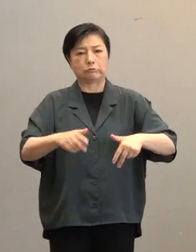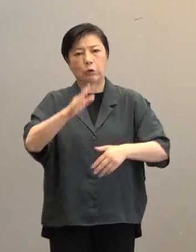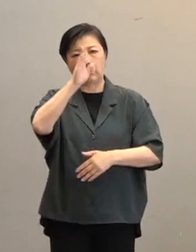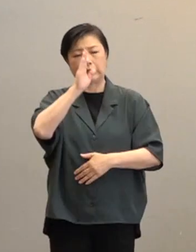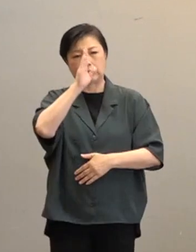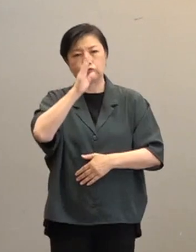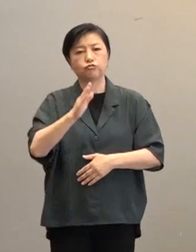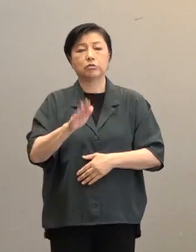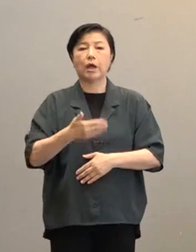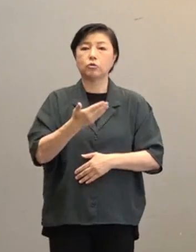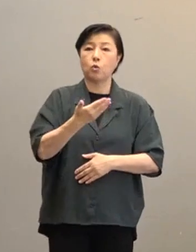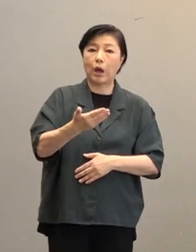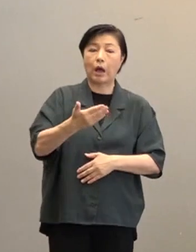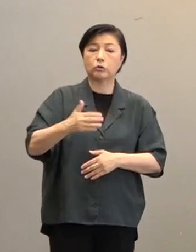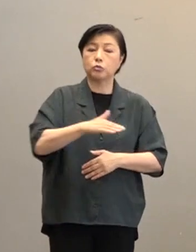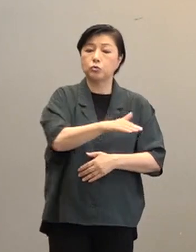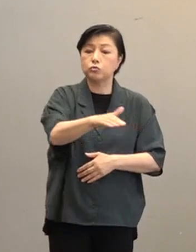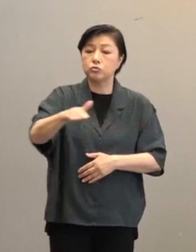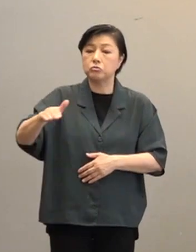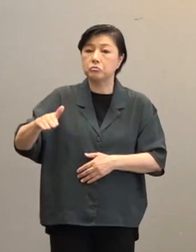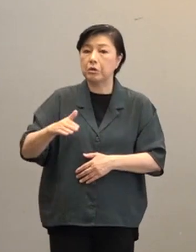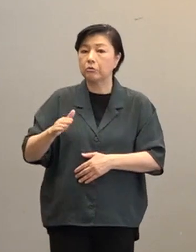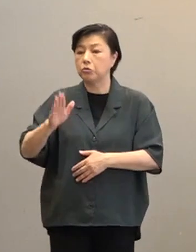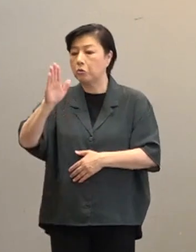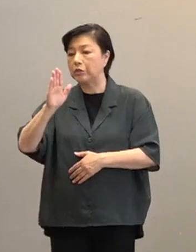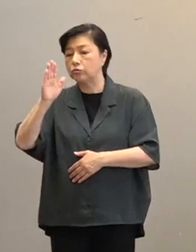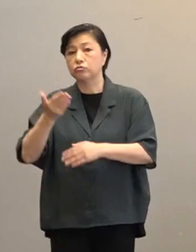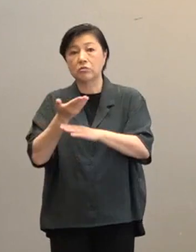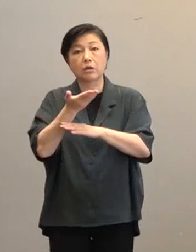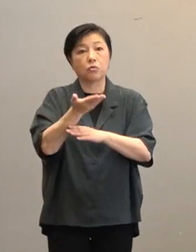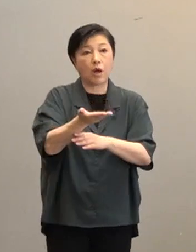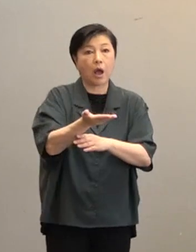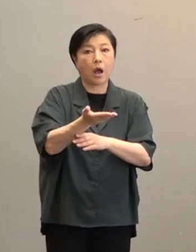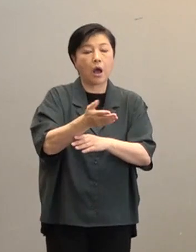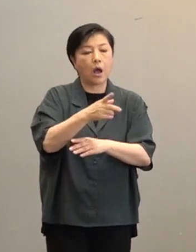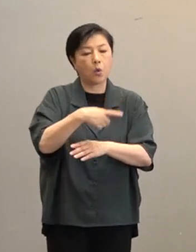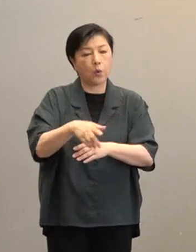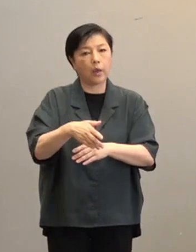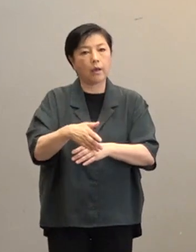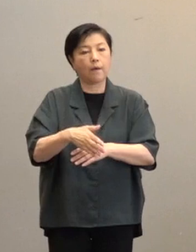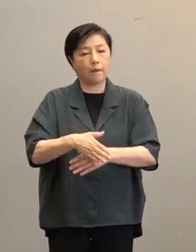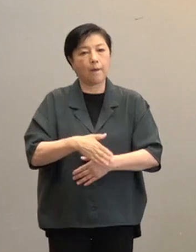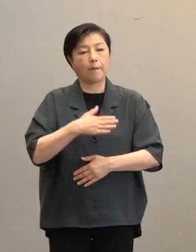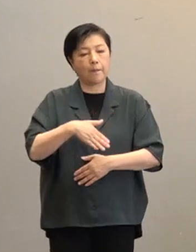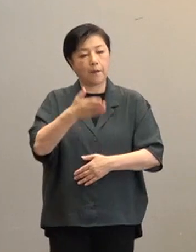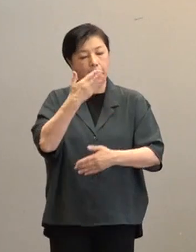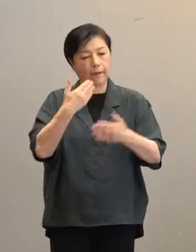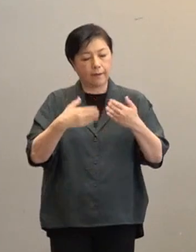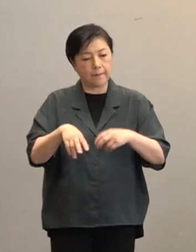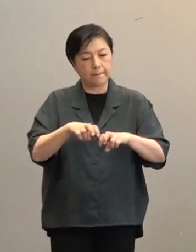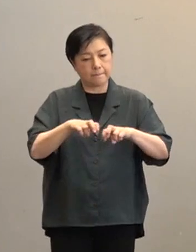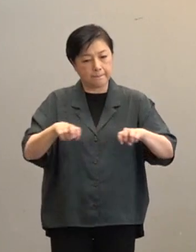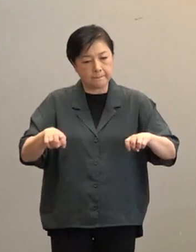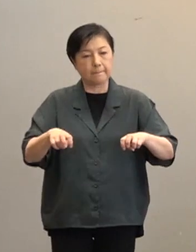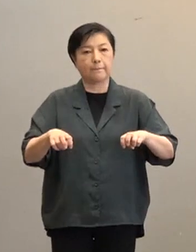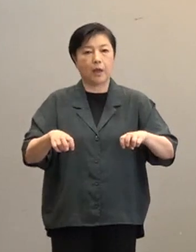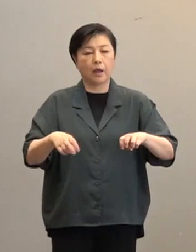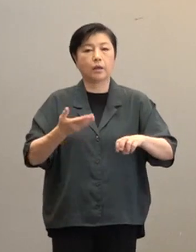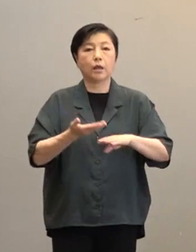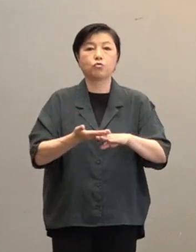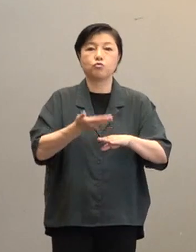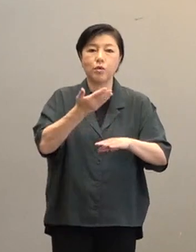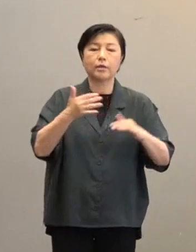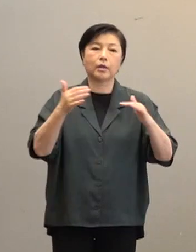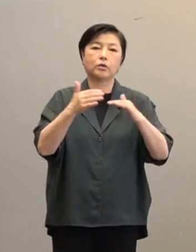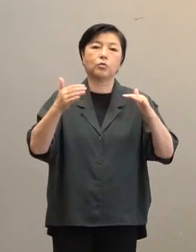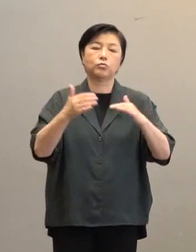のか、その周辺におけるリスクなのかというのをしっかりと冷静に切り分けた上でですね、議論していく必